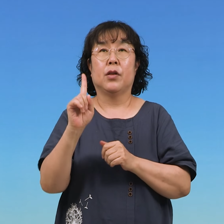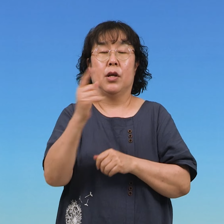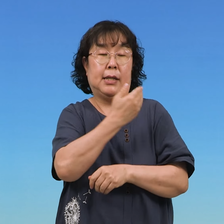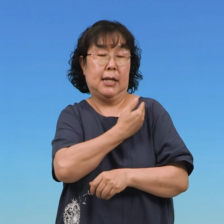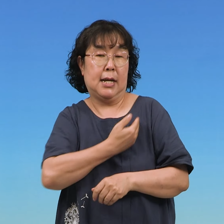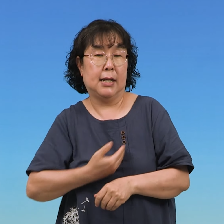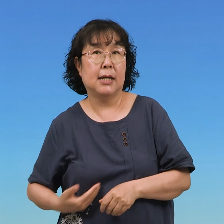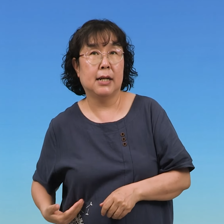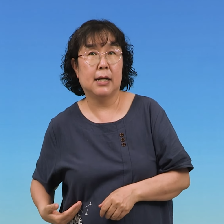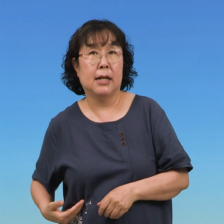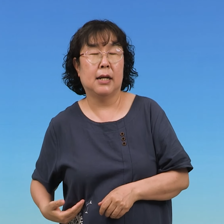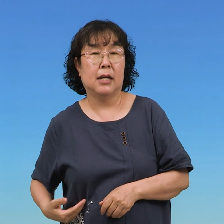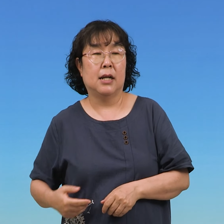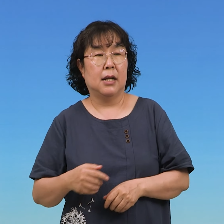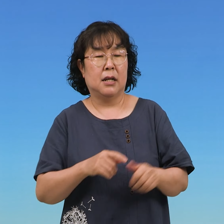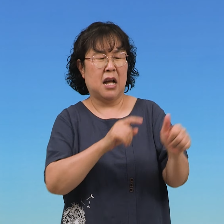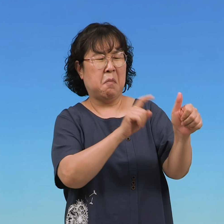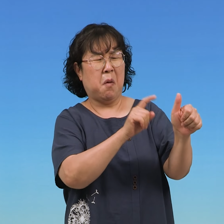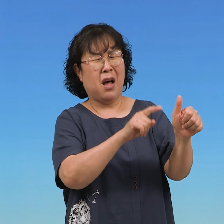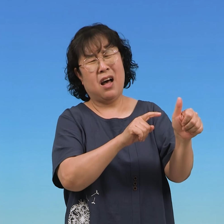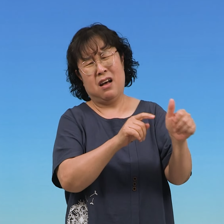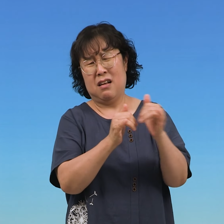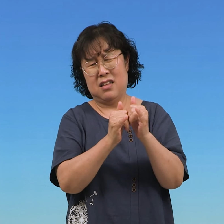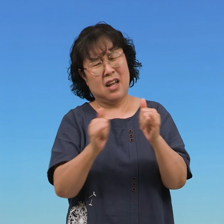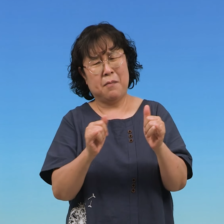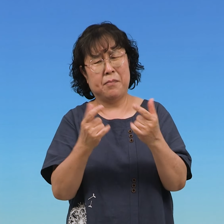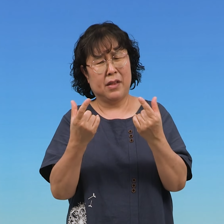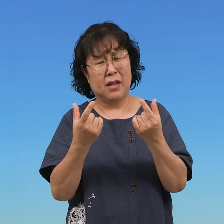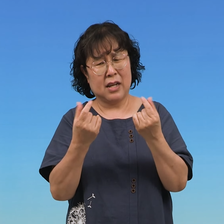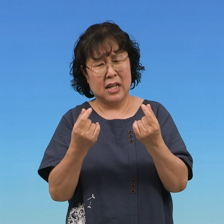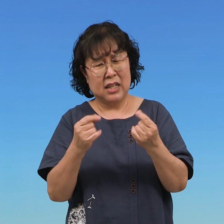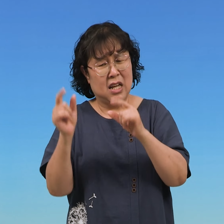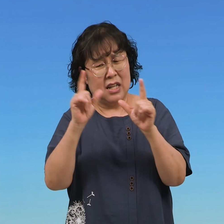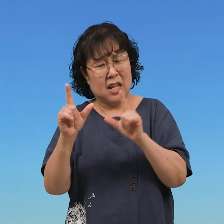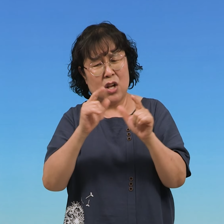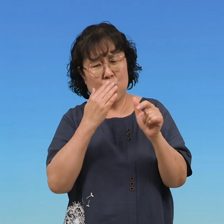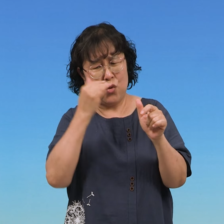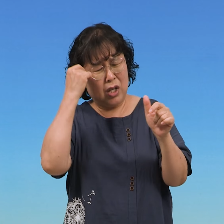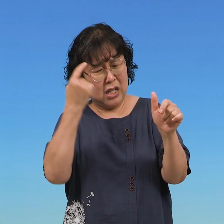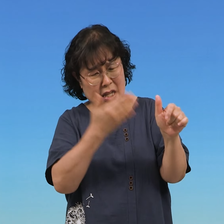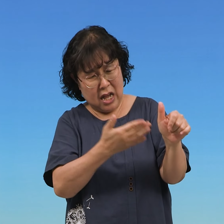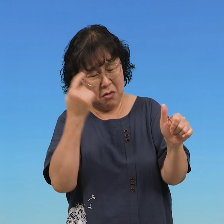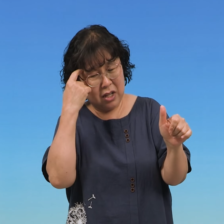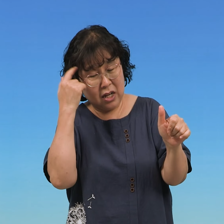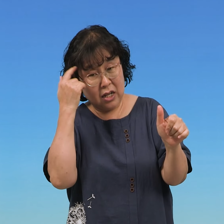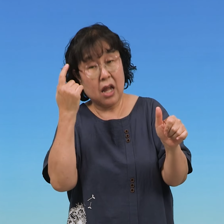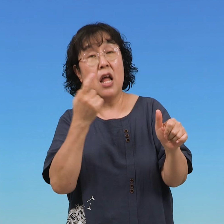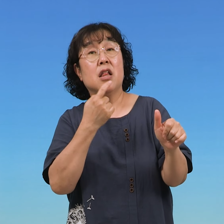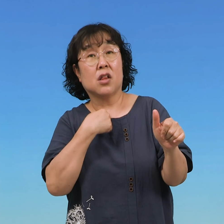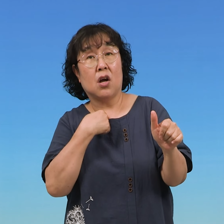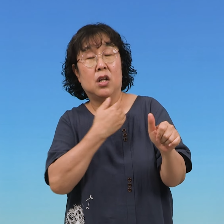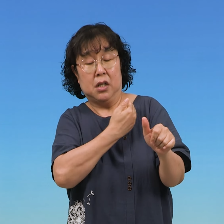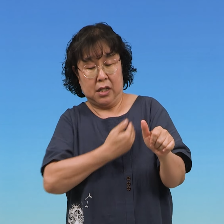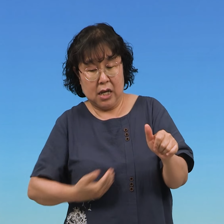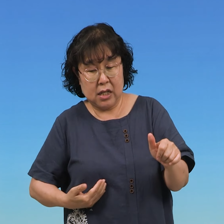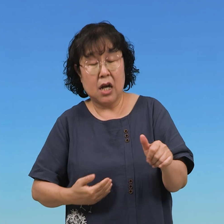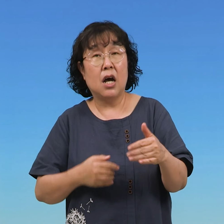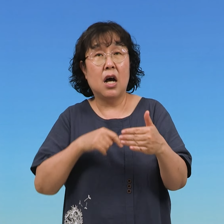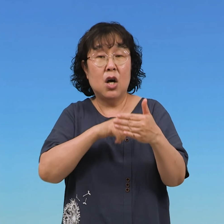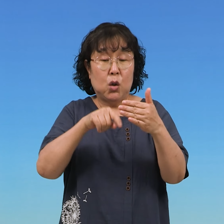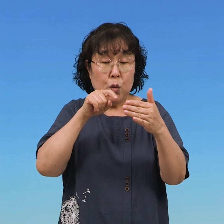제자는 아유 저게 인간 되겠나 이렇게 생각하던 제 제자